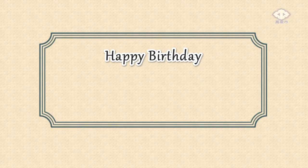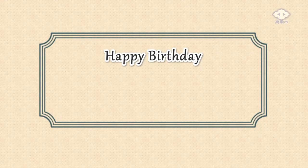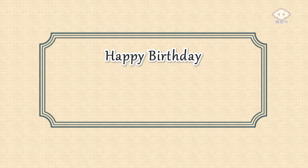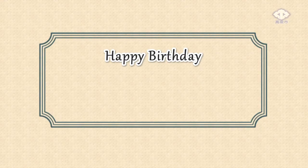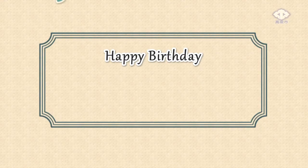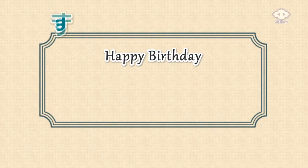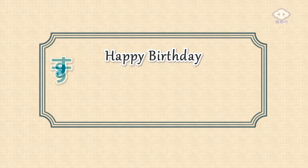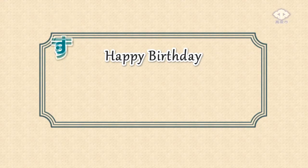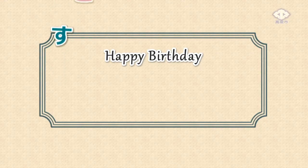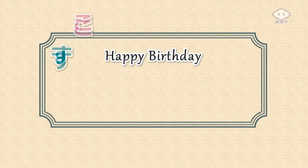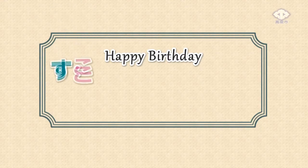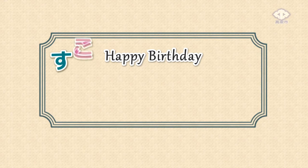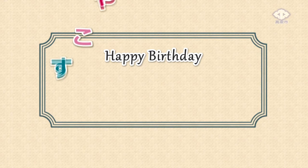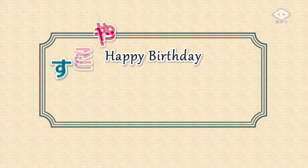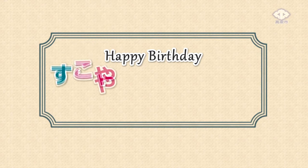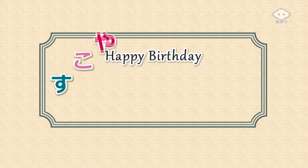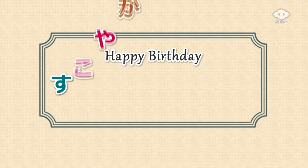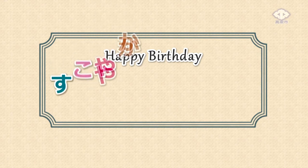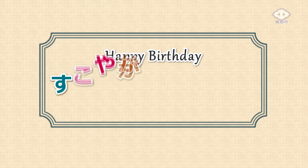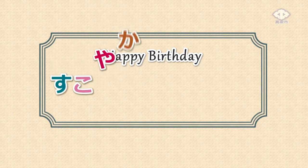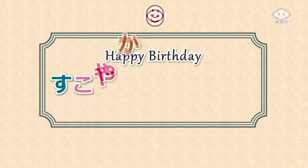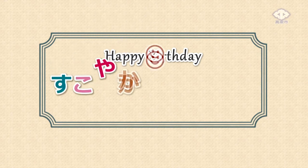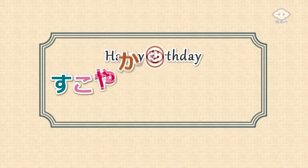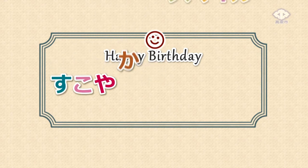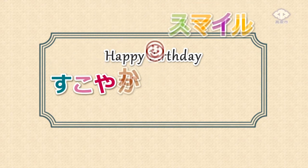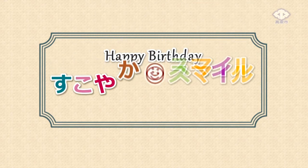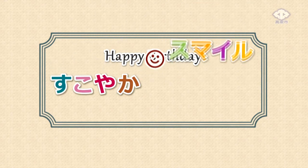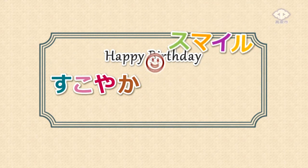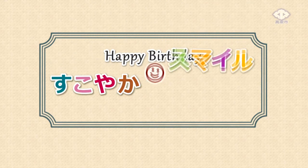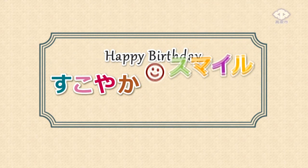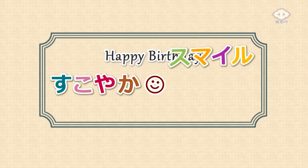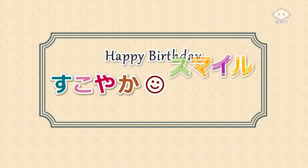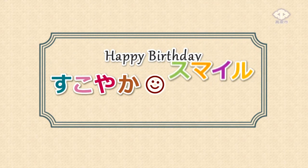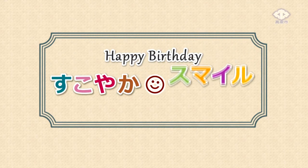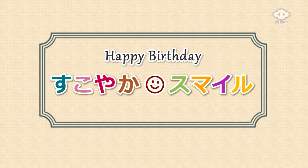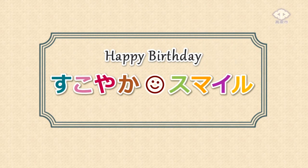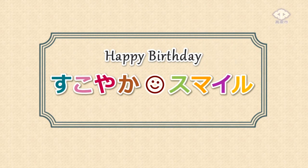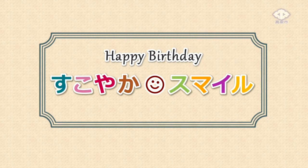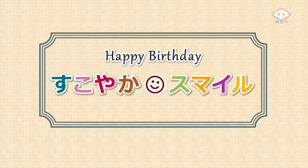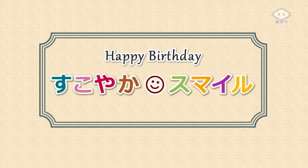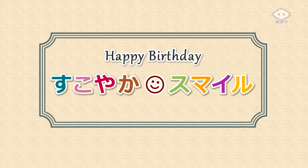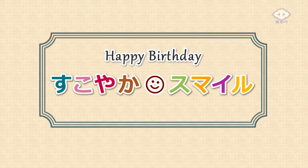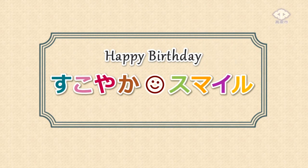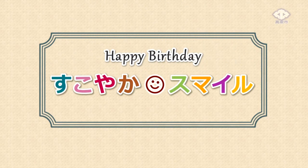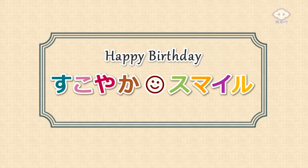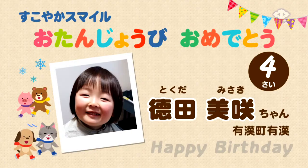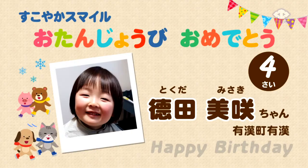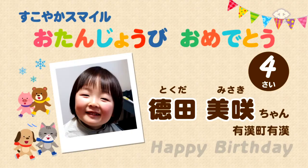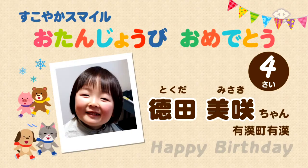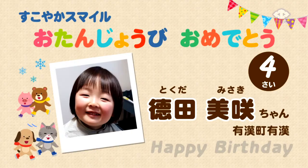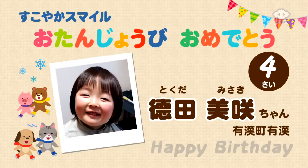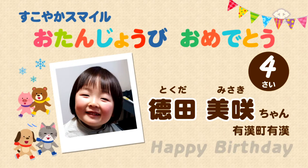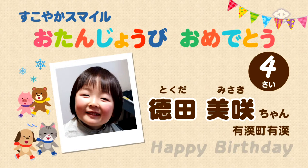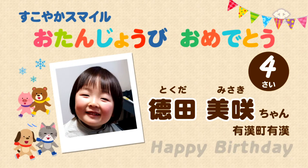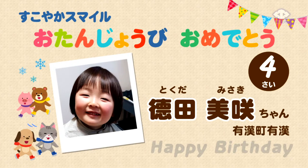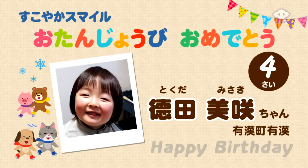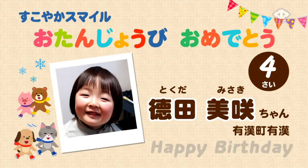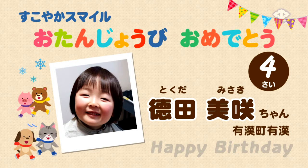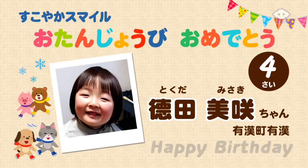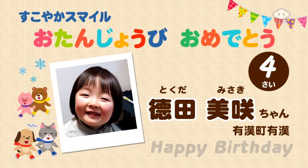健やかスマイル、お誕生日を迎えたお子さんをご紹介します。宇館町宇館の徳田